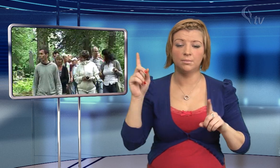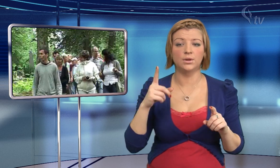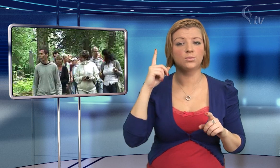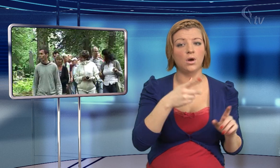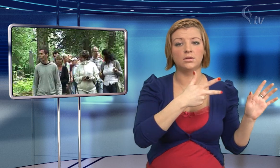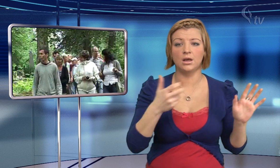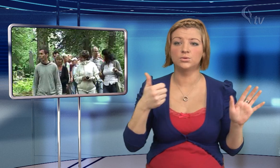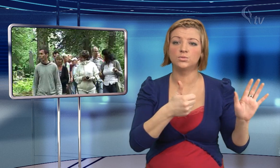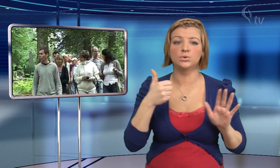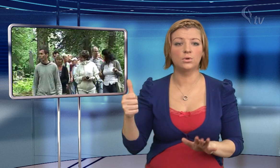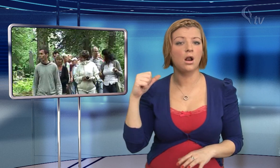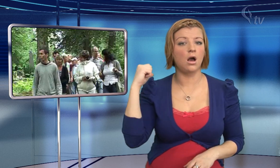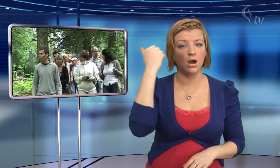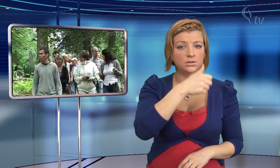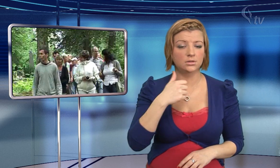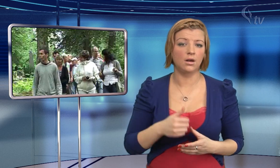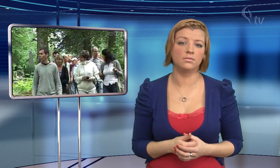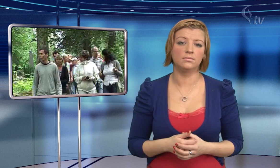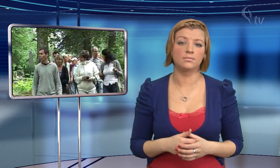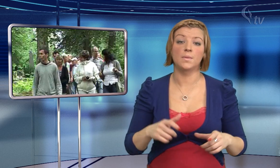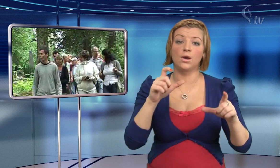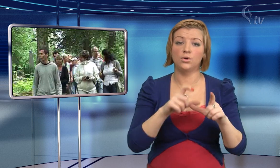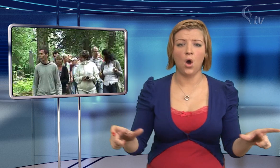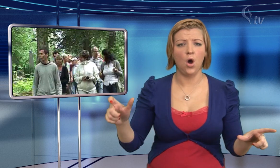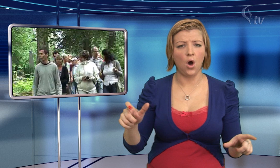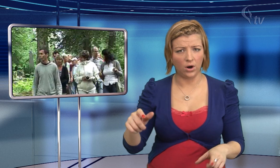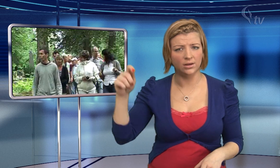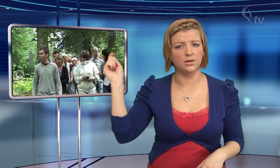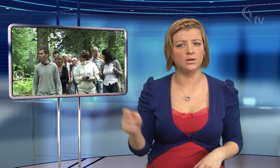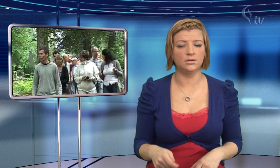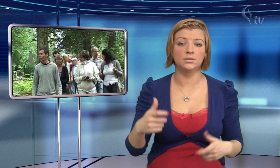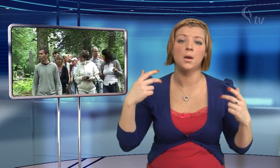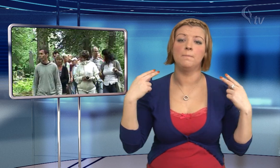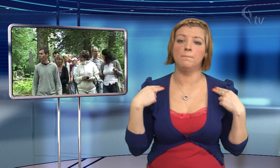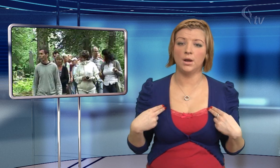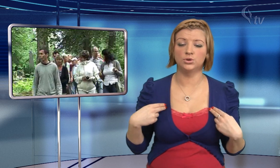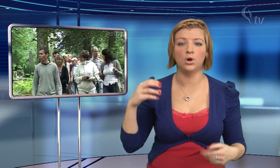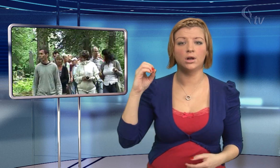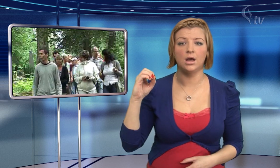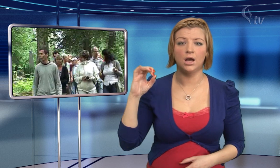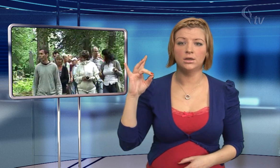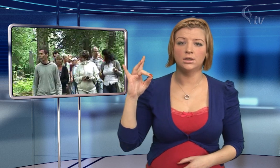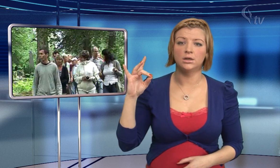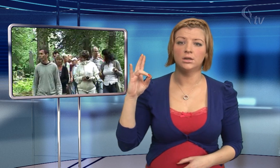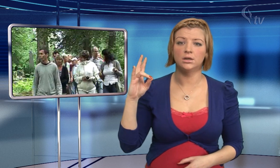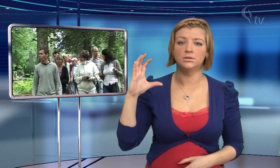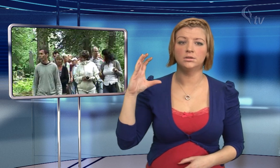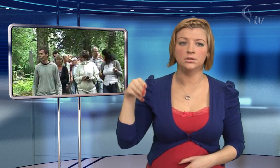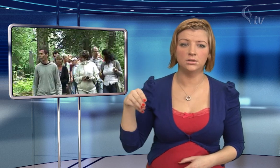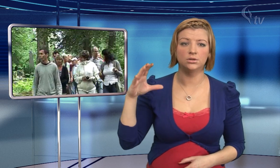detsembril 1866. Selle asutasid pastor Ernst Sokolovski ja õpetaja Johannes Eglon.